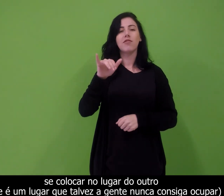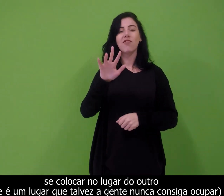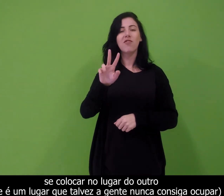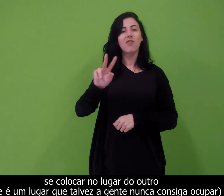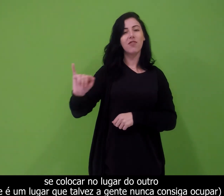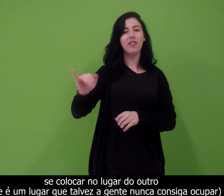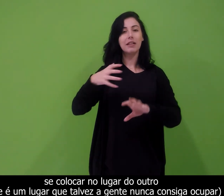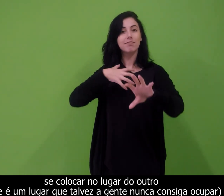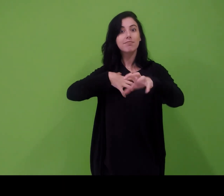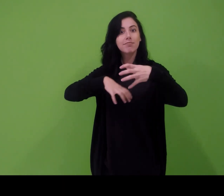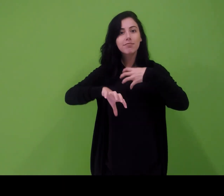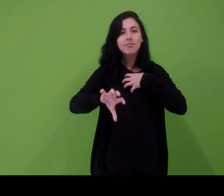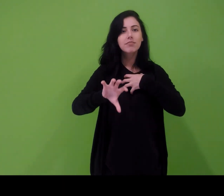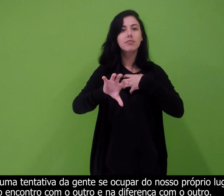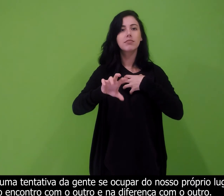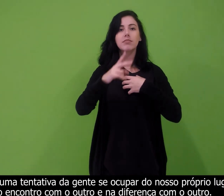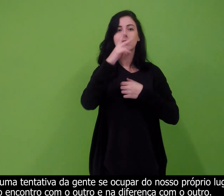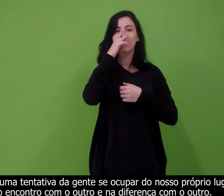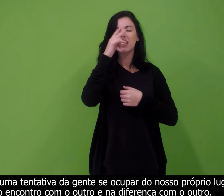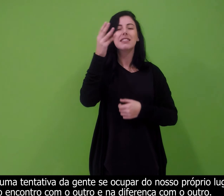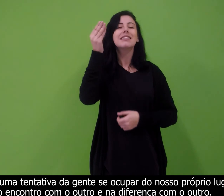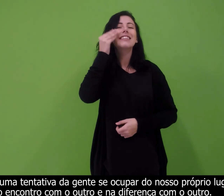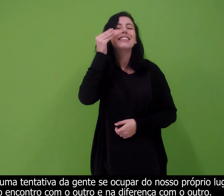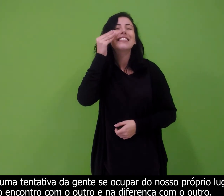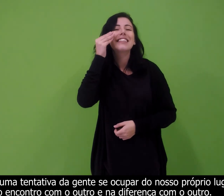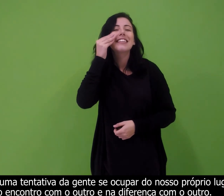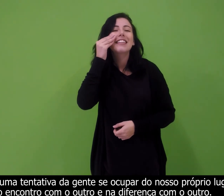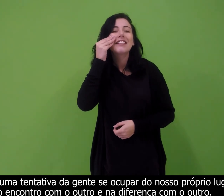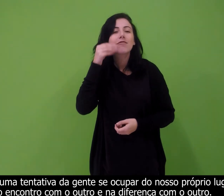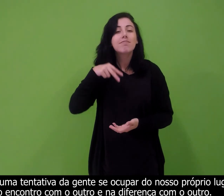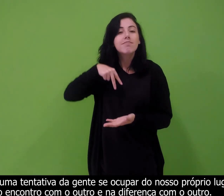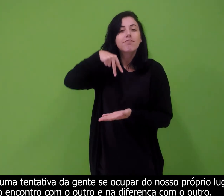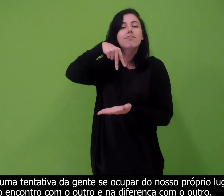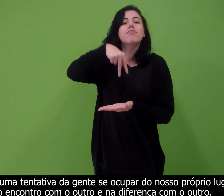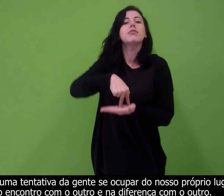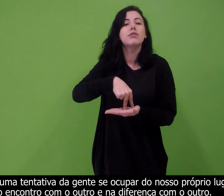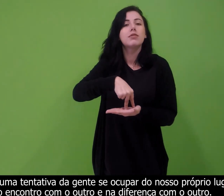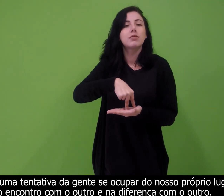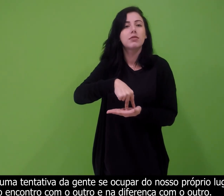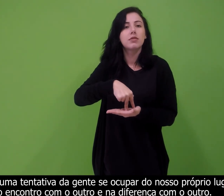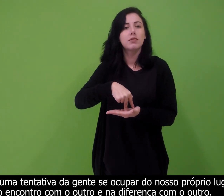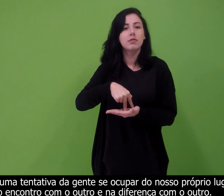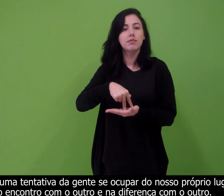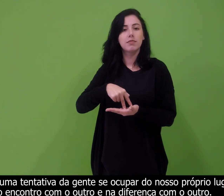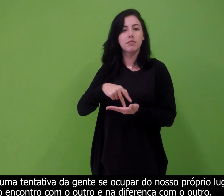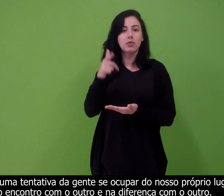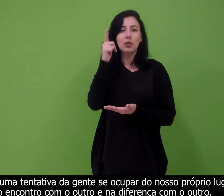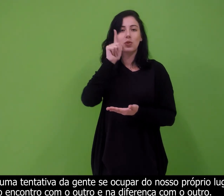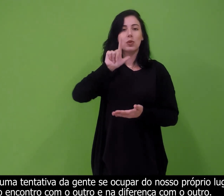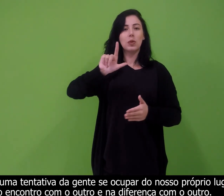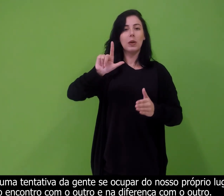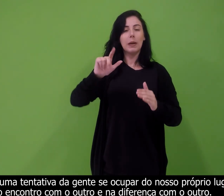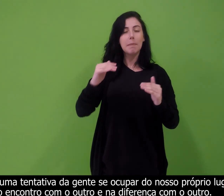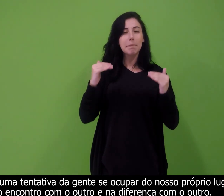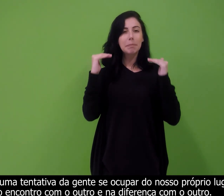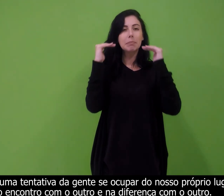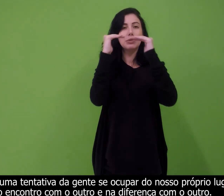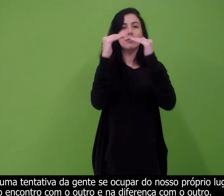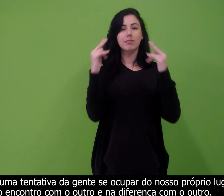consiga ocupar, e mais uma tentativa da gente se ocupar do nosso próprio lugar no encontro com o outro e com a diferença